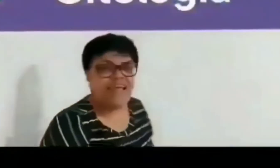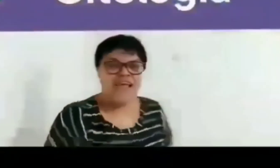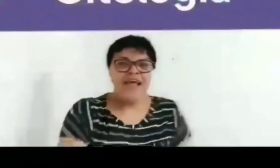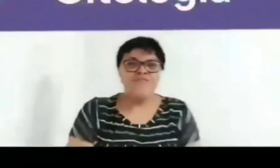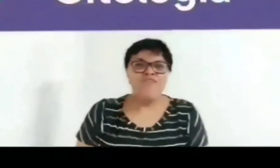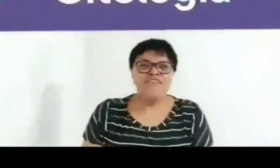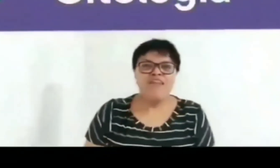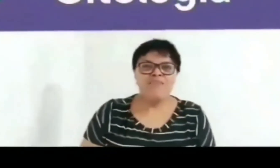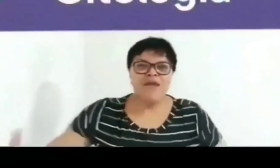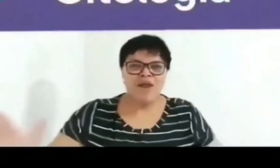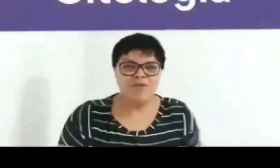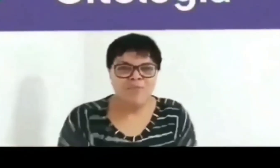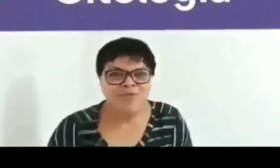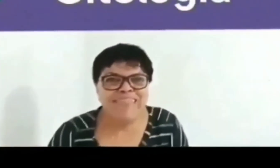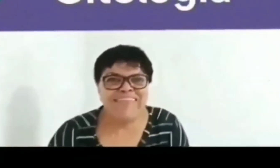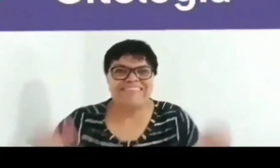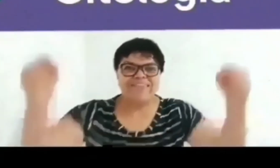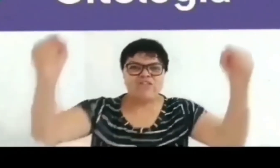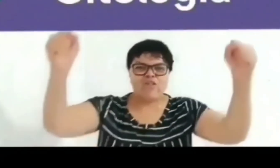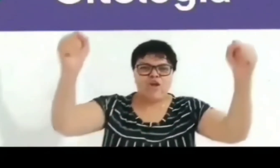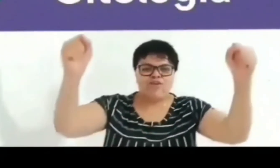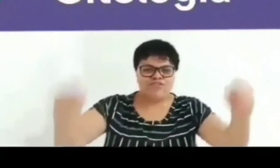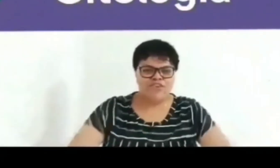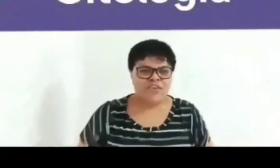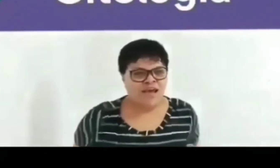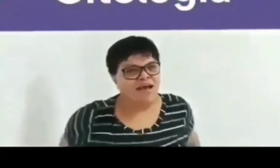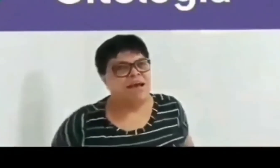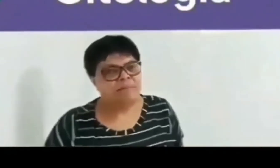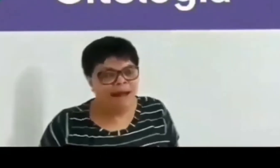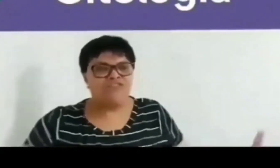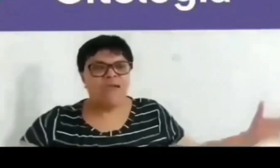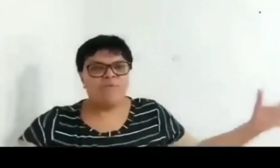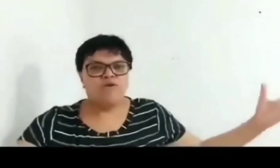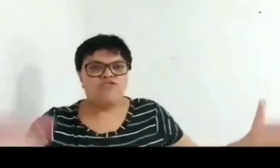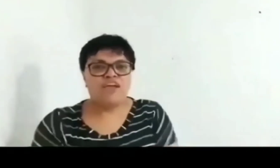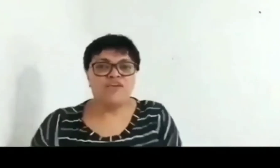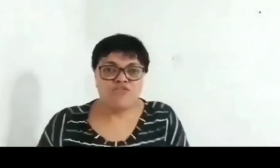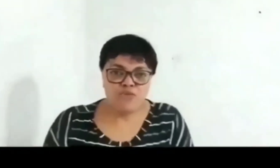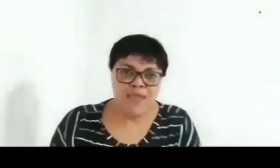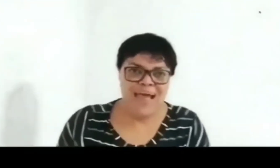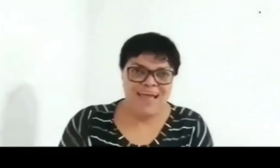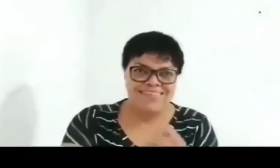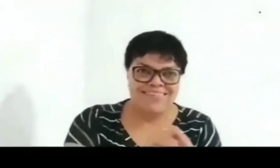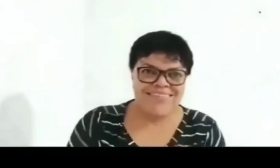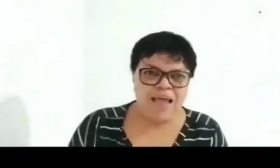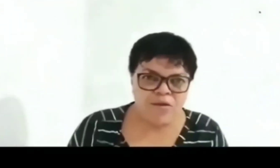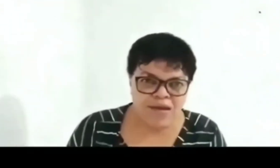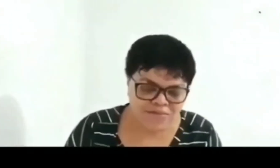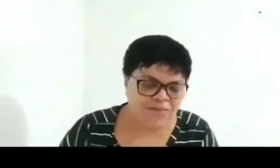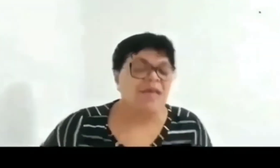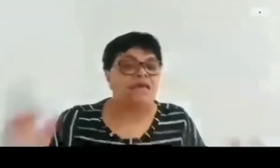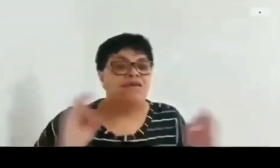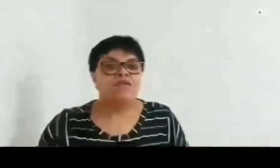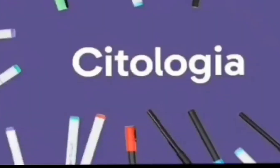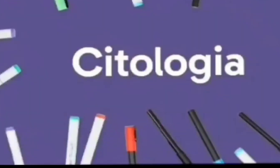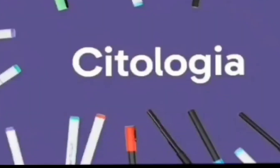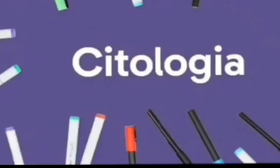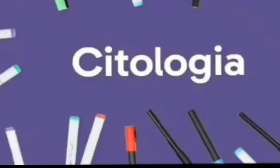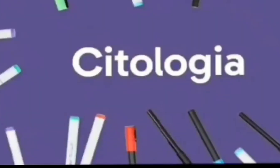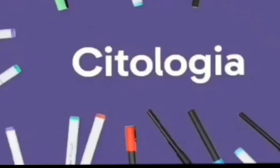Pois é, nós entramos agora no mundo da citologia. Parte da biologia que estuda as células.